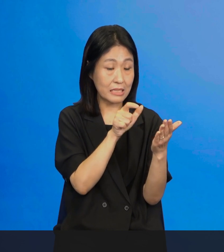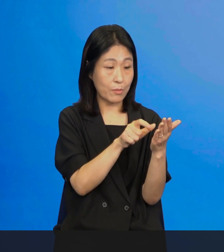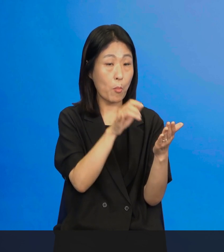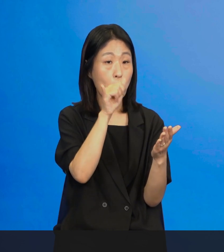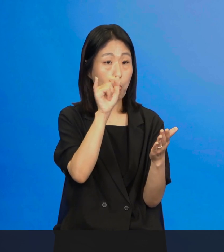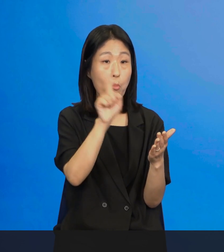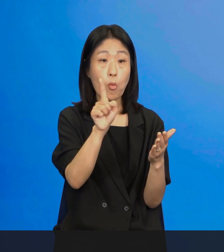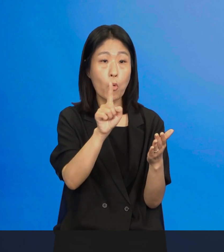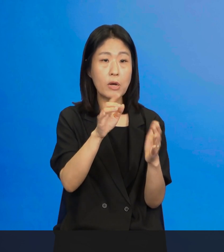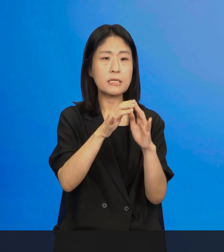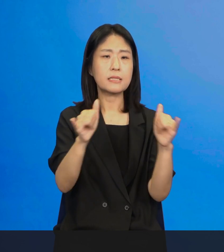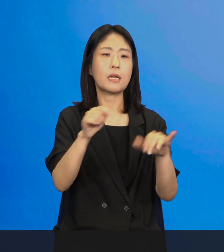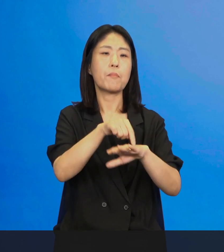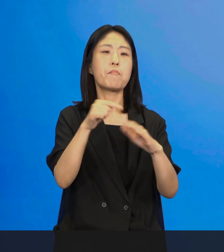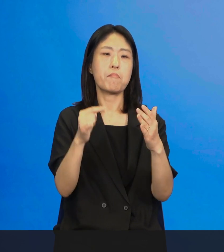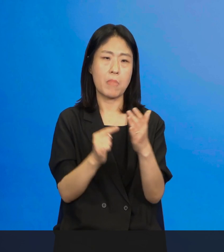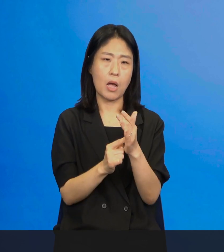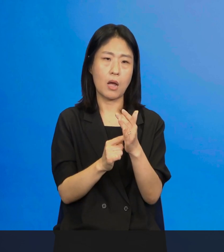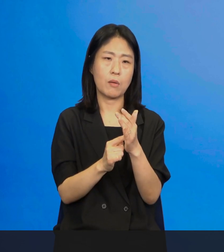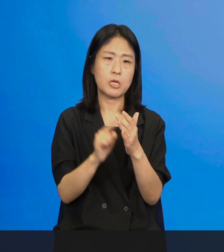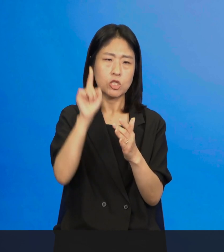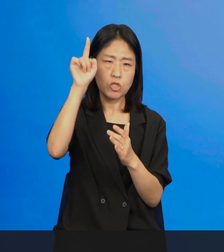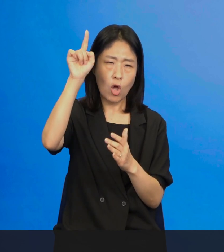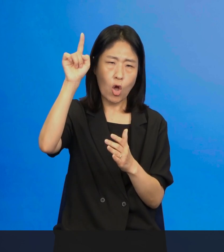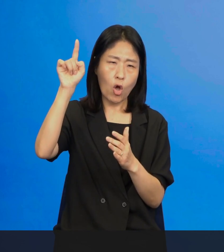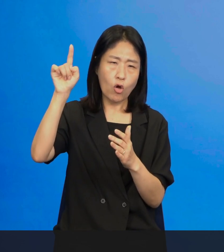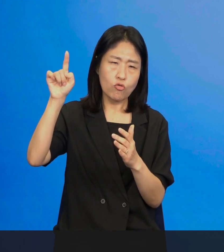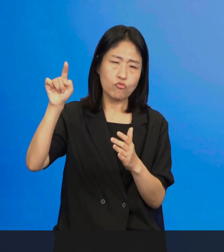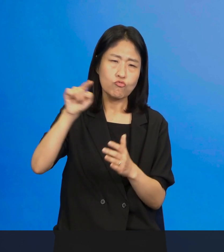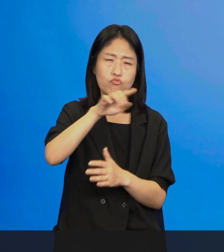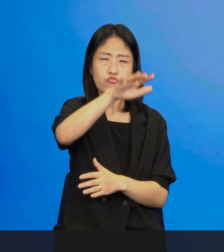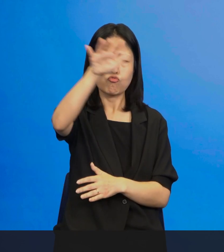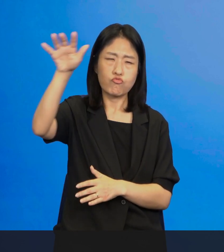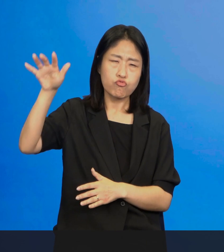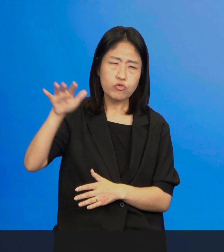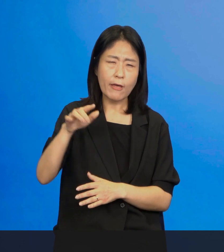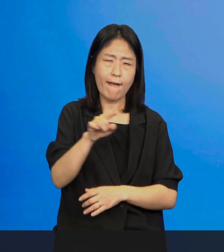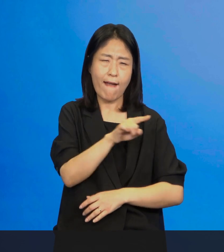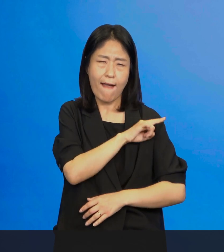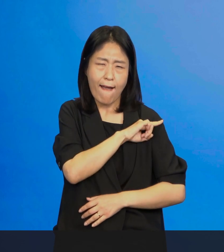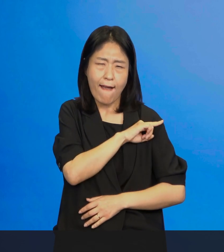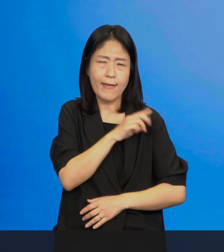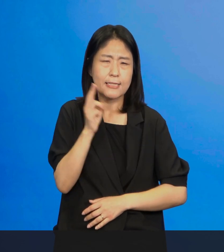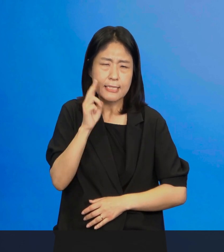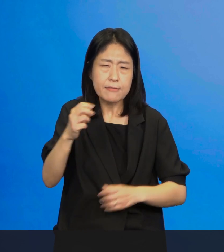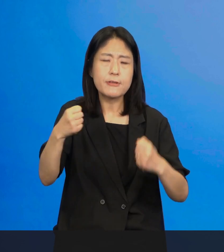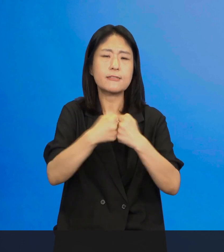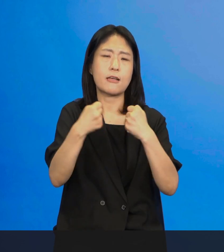사람의 마음은 전 우주에서 가장 치열한 싸움이 벌어지는 전쟁터다.